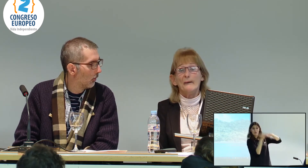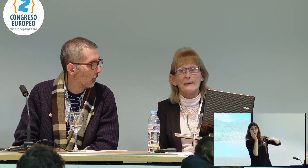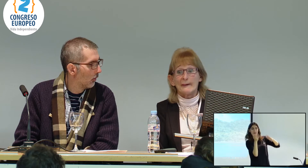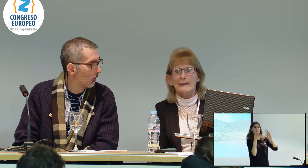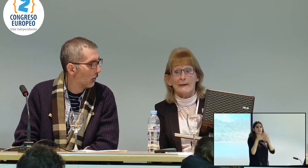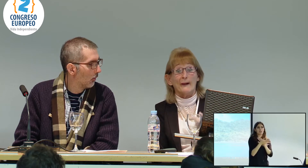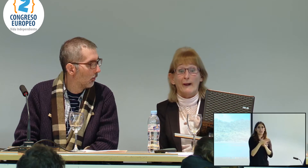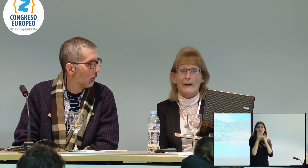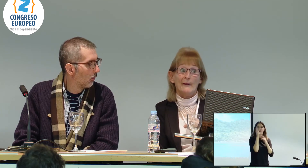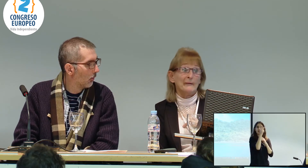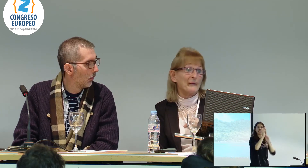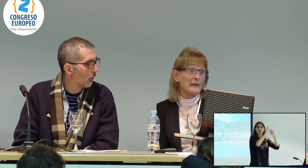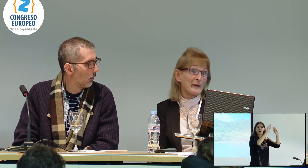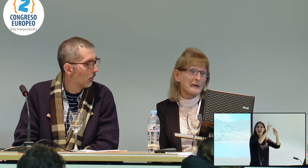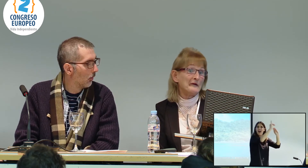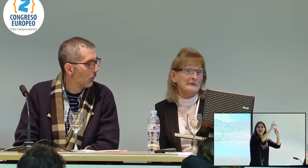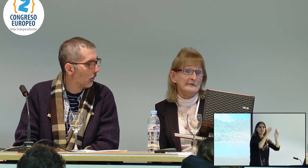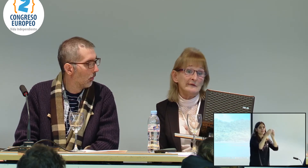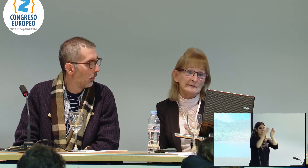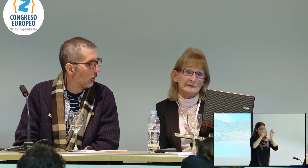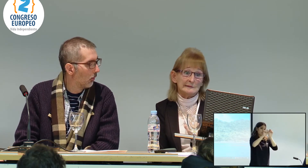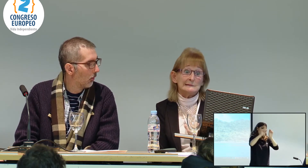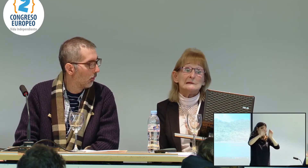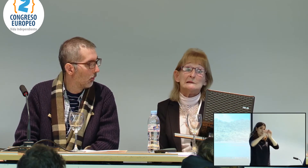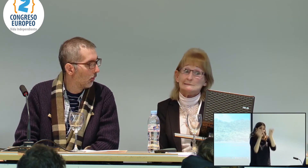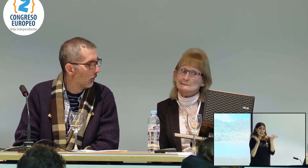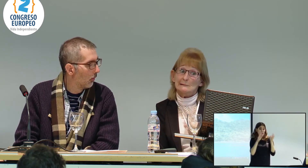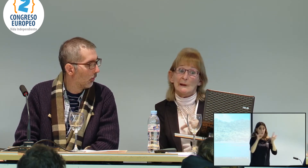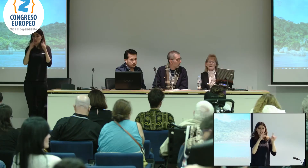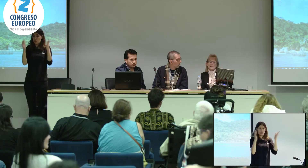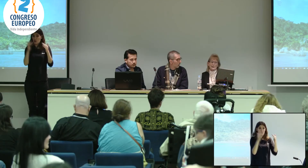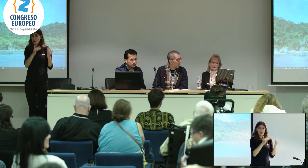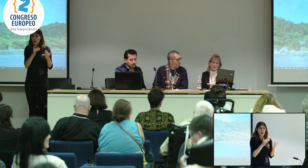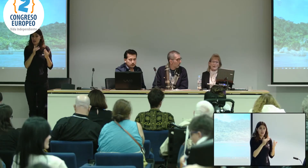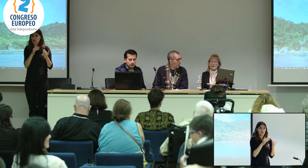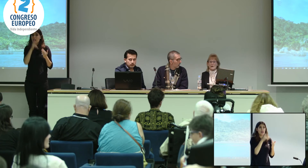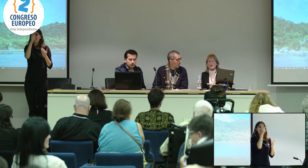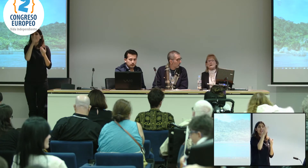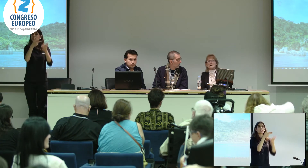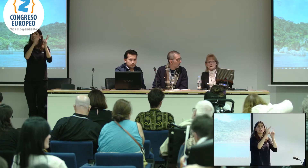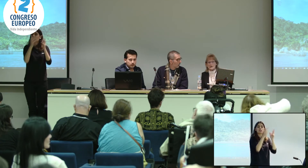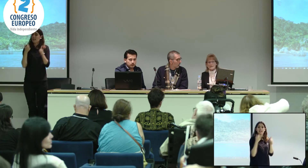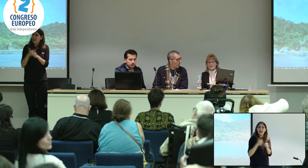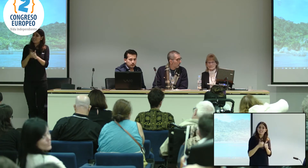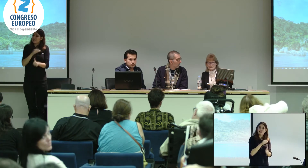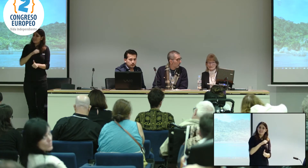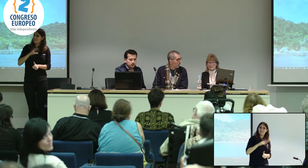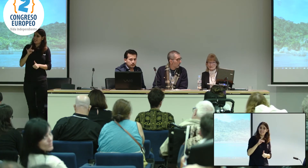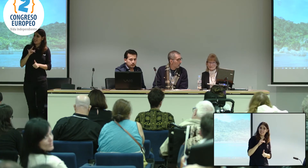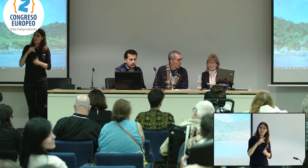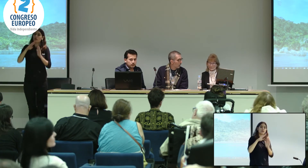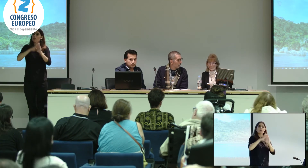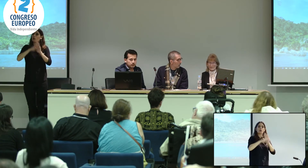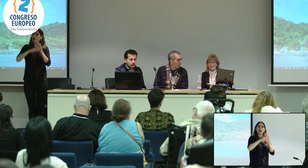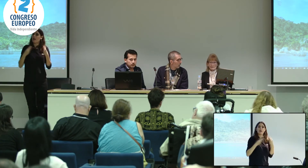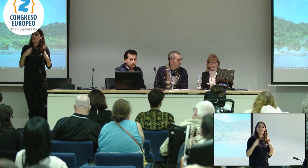a un derecho que durante 10 años fue tremendamente útil en mi vida. La asistencia personal que me concedía el programa de